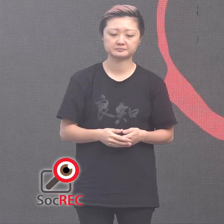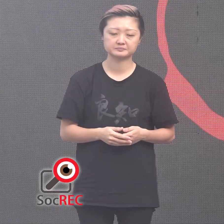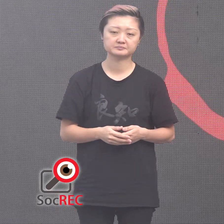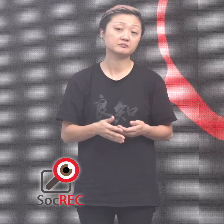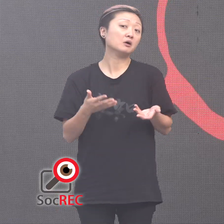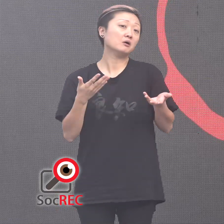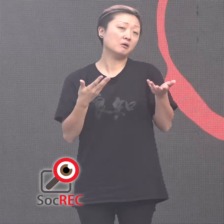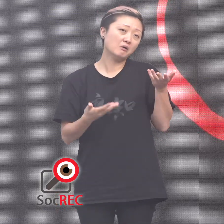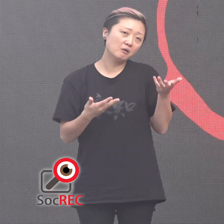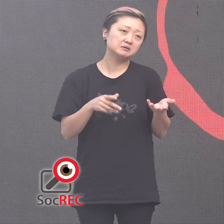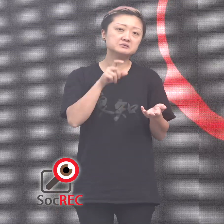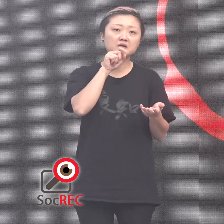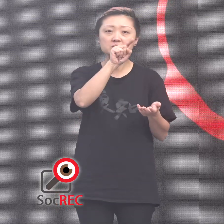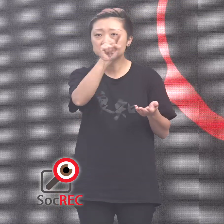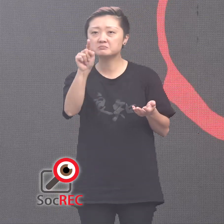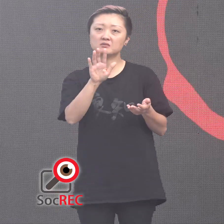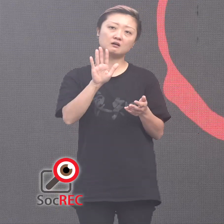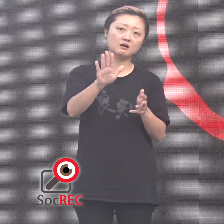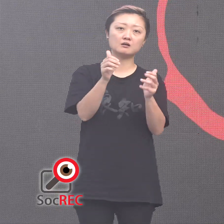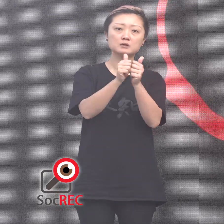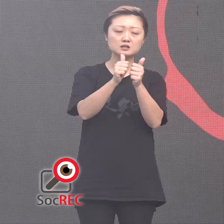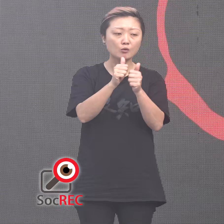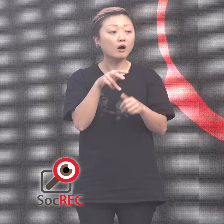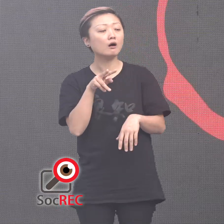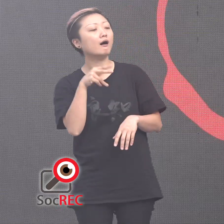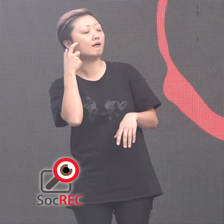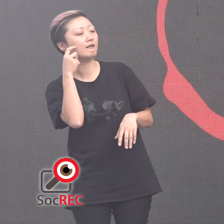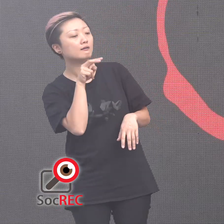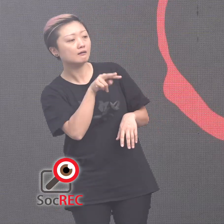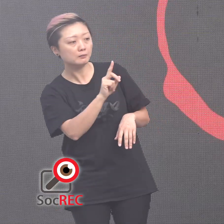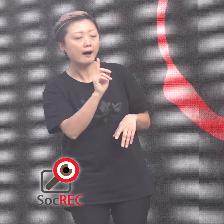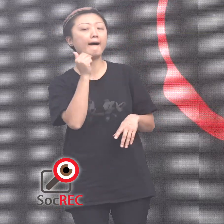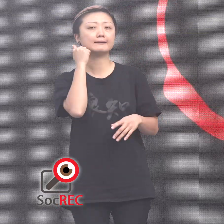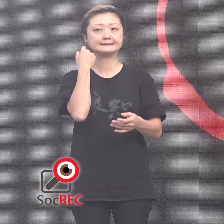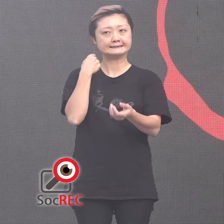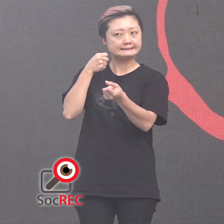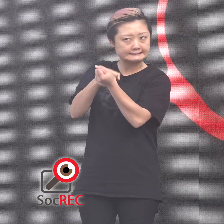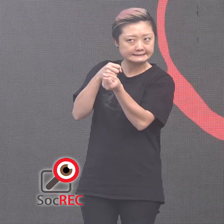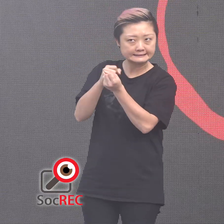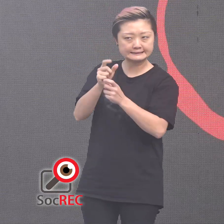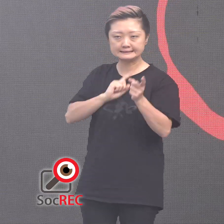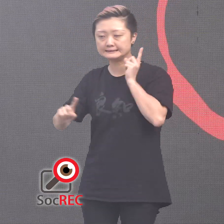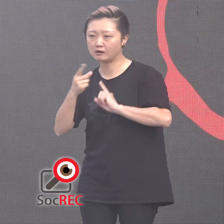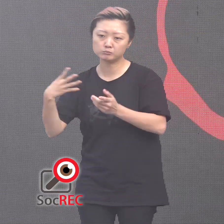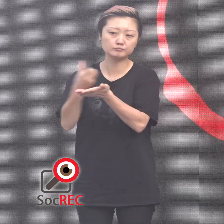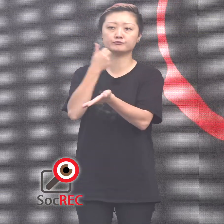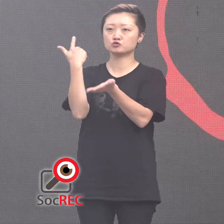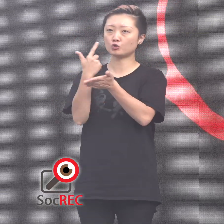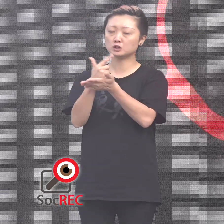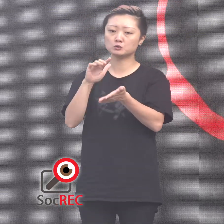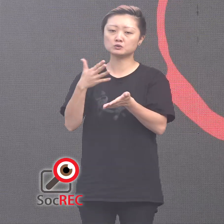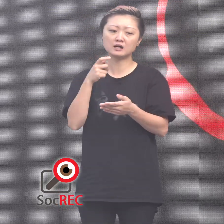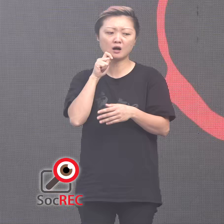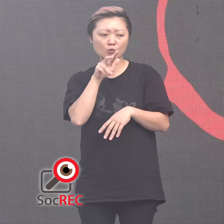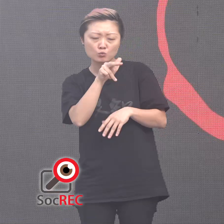可能大家身邊有很多朋友，你知道他是支持民主，但是可能他們會漸漸